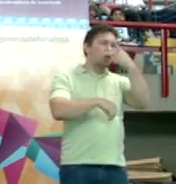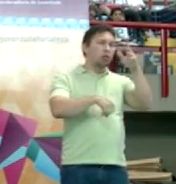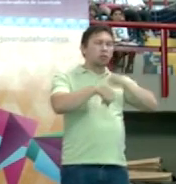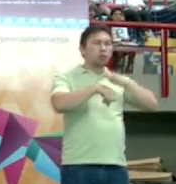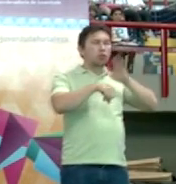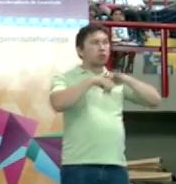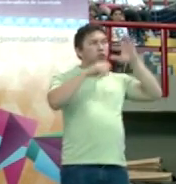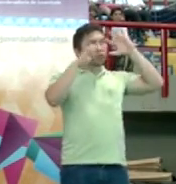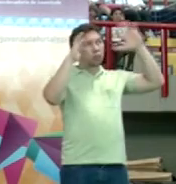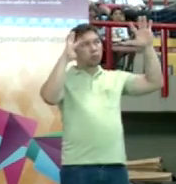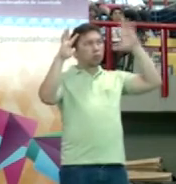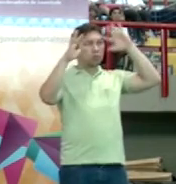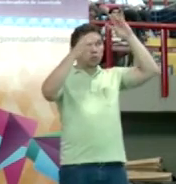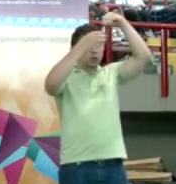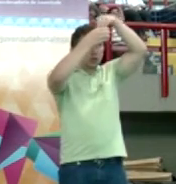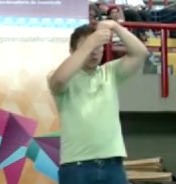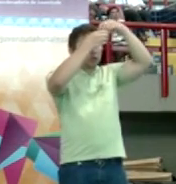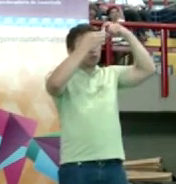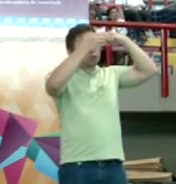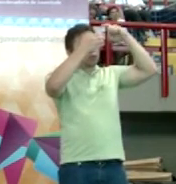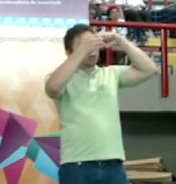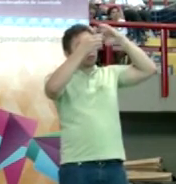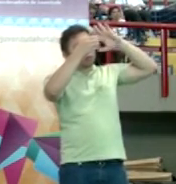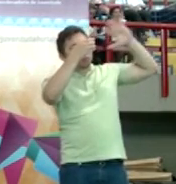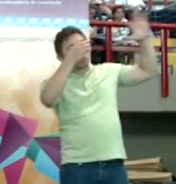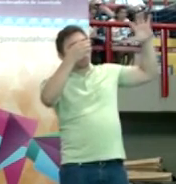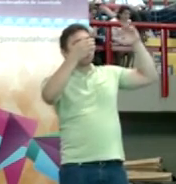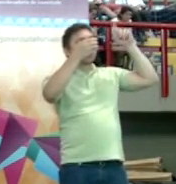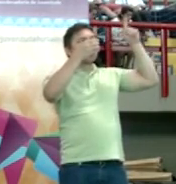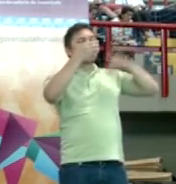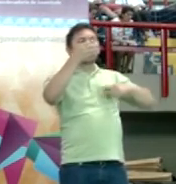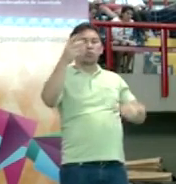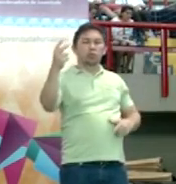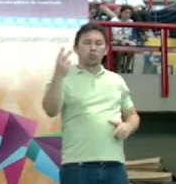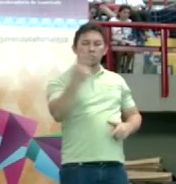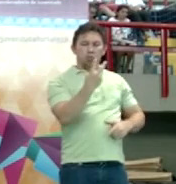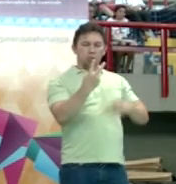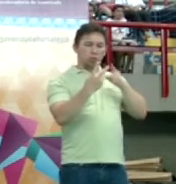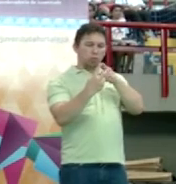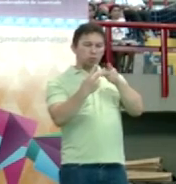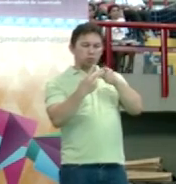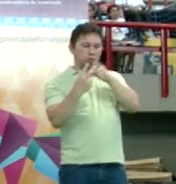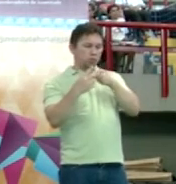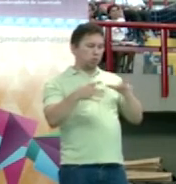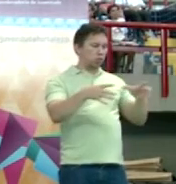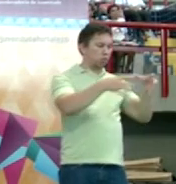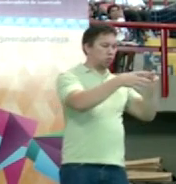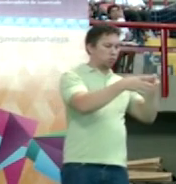imaginassem, na mente de vocês, dois recipientes